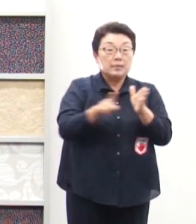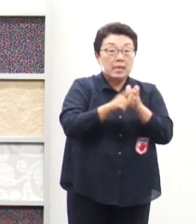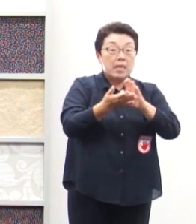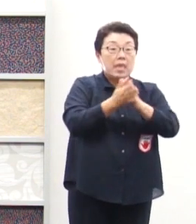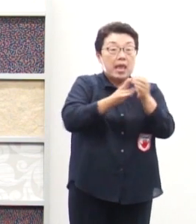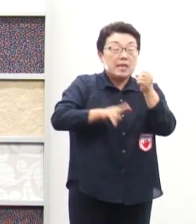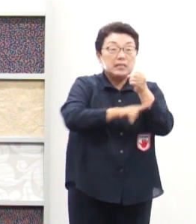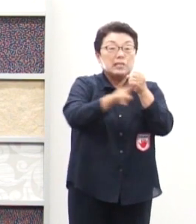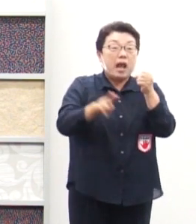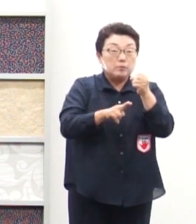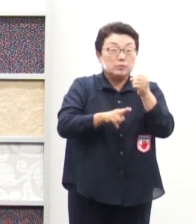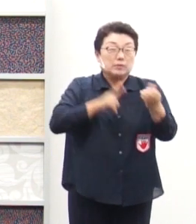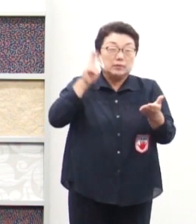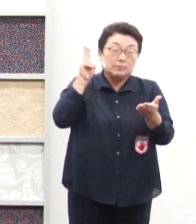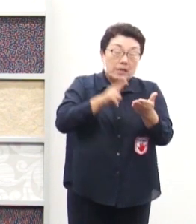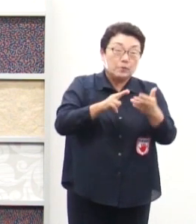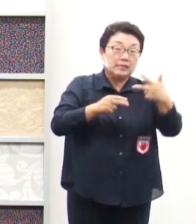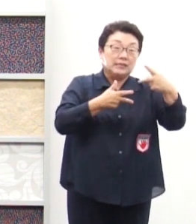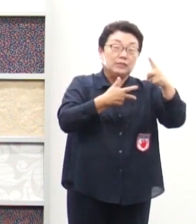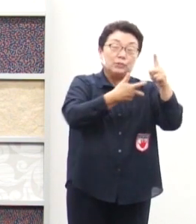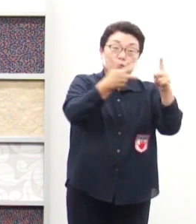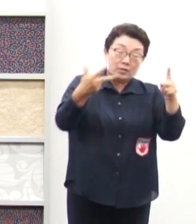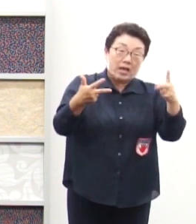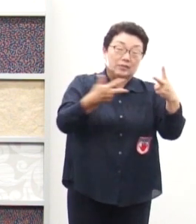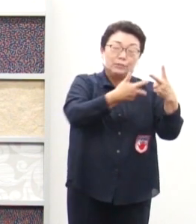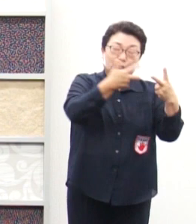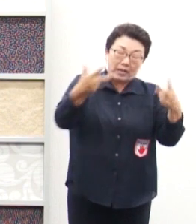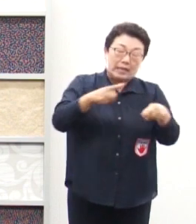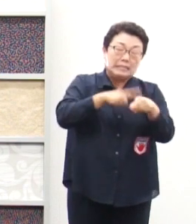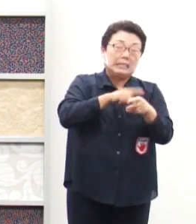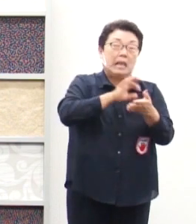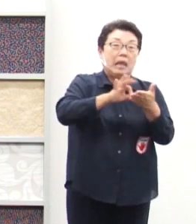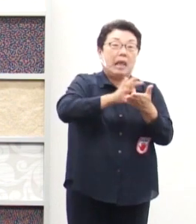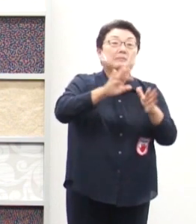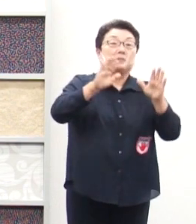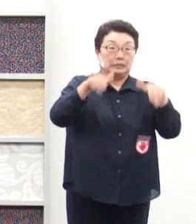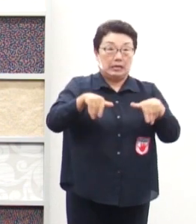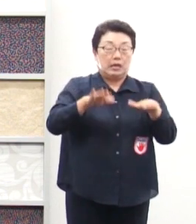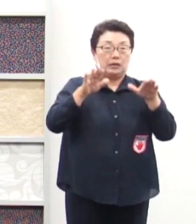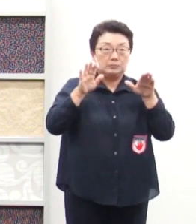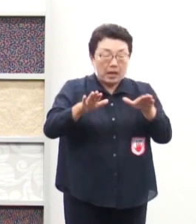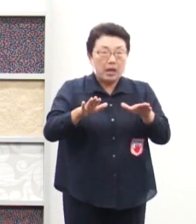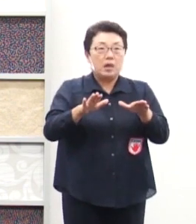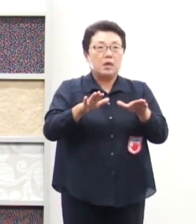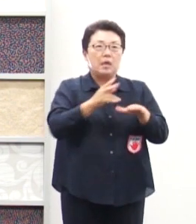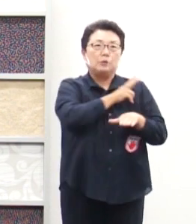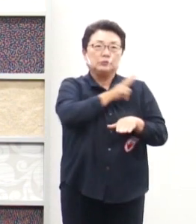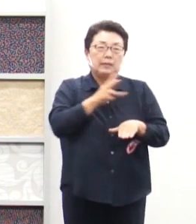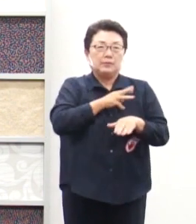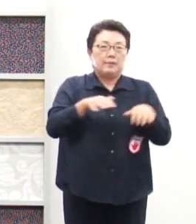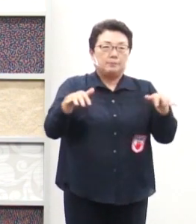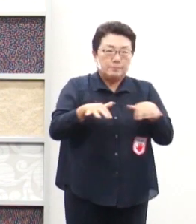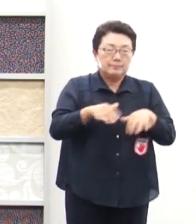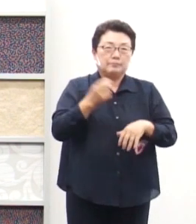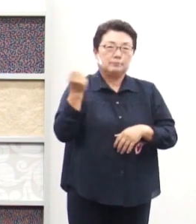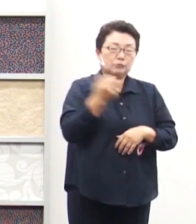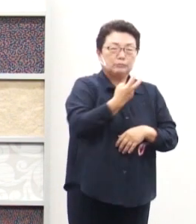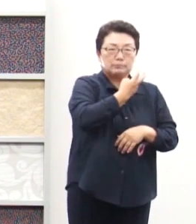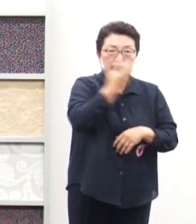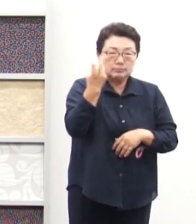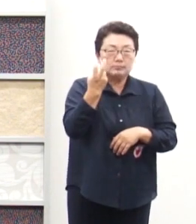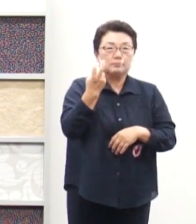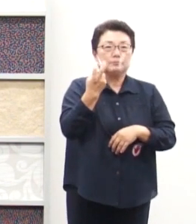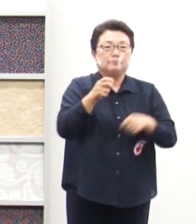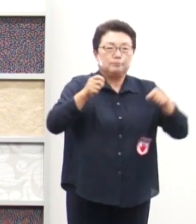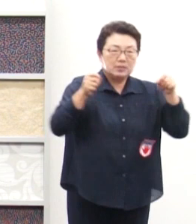確定までには、1、2週間かかっていたところですが、これがですね、2日から3日程度と大幅に短